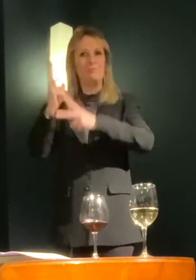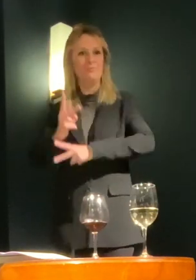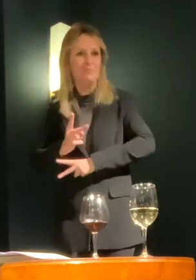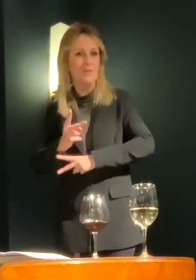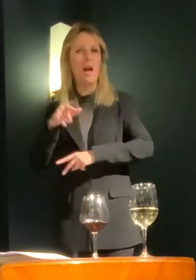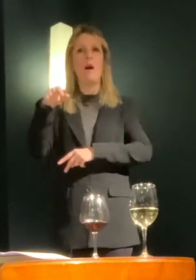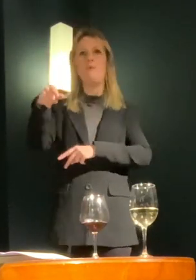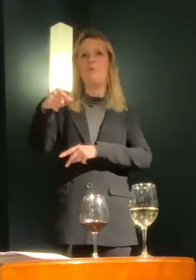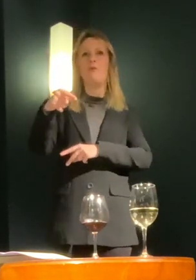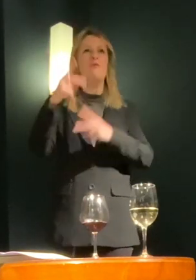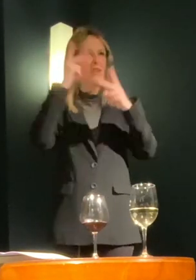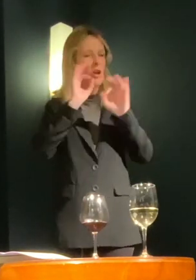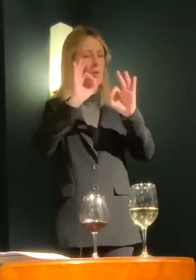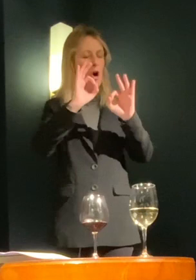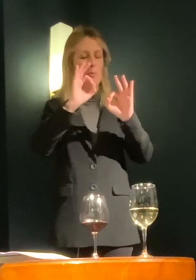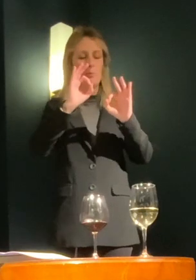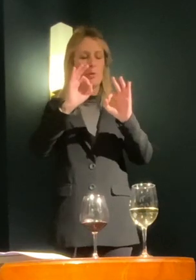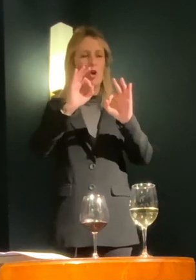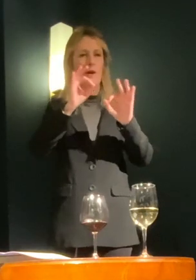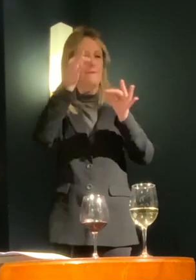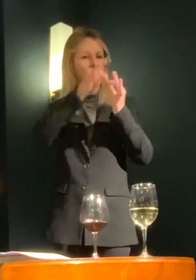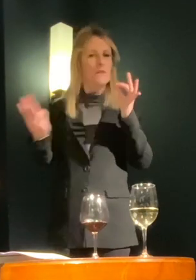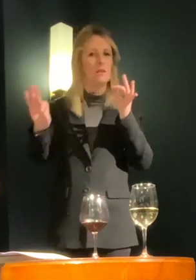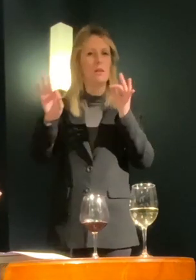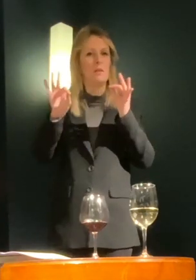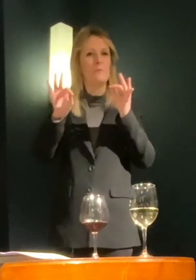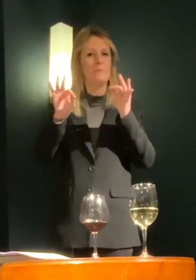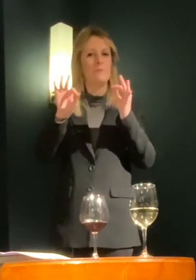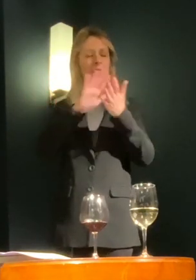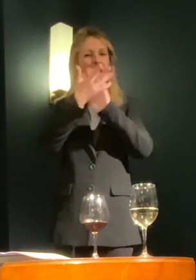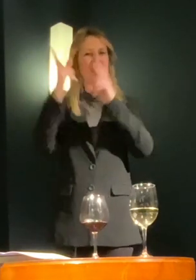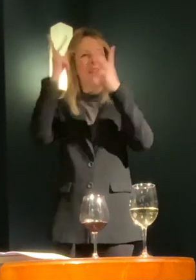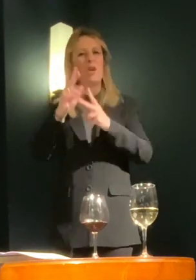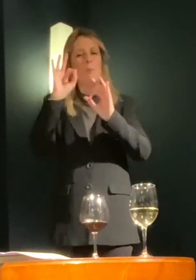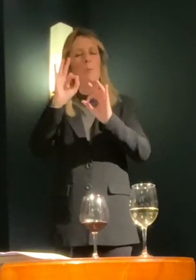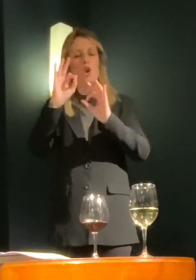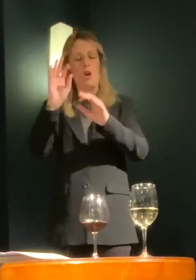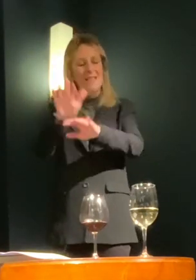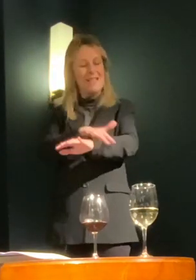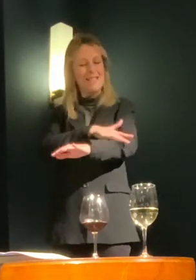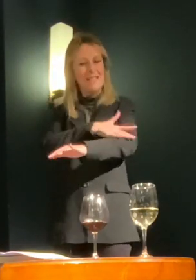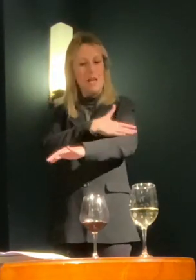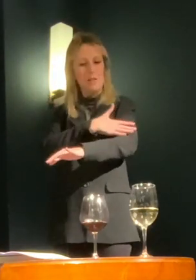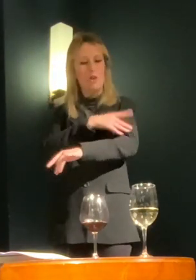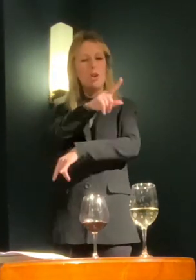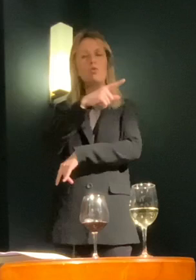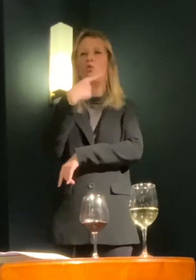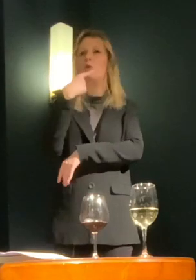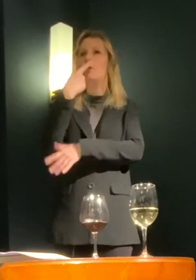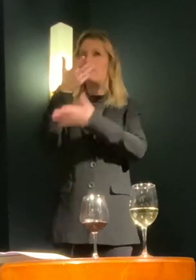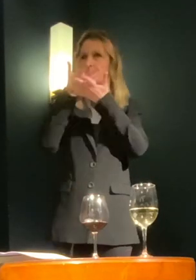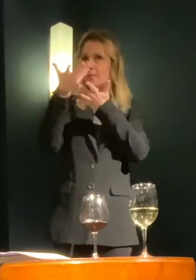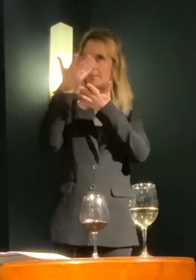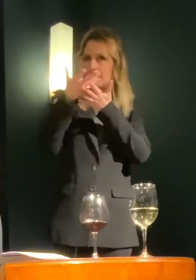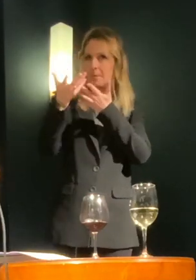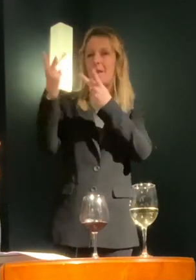punto giusto, vero, ma proprio nelle sensazioni, perché tu parli in realtà di una generazione che è tipo